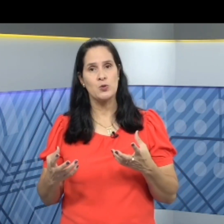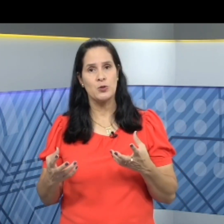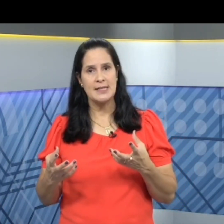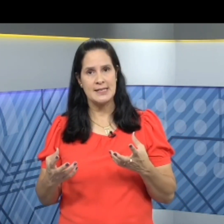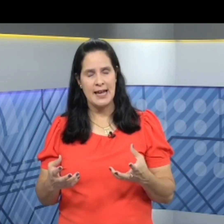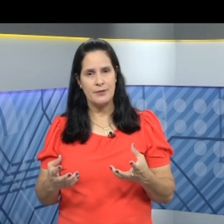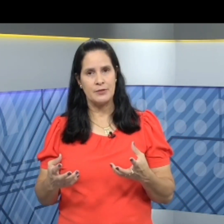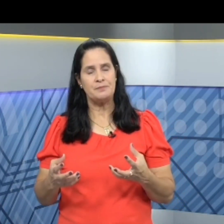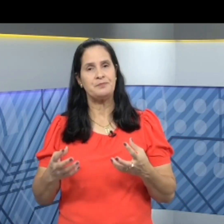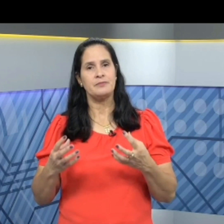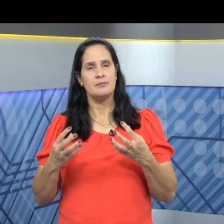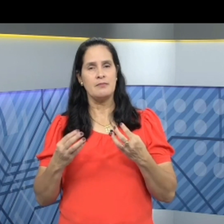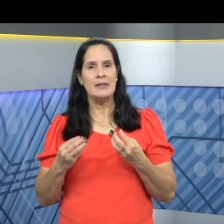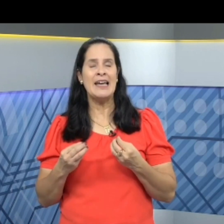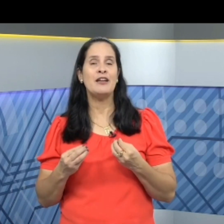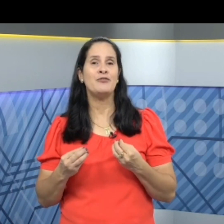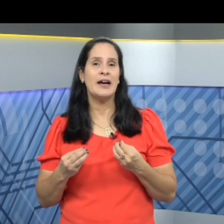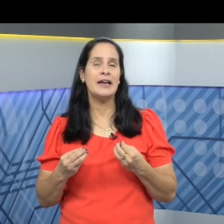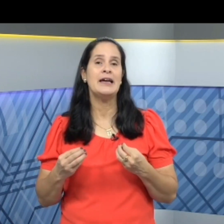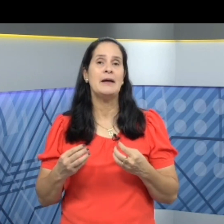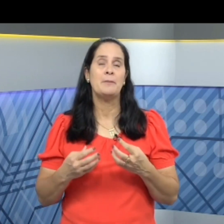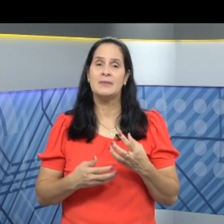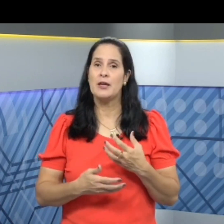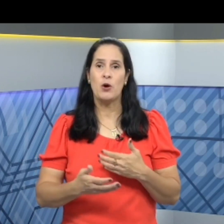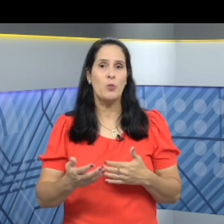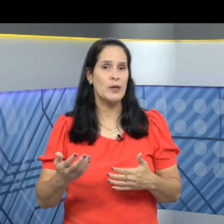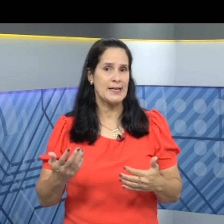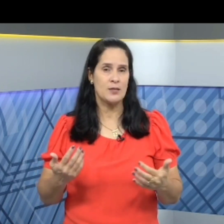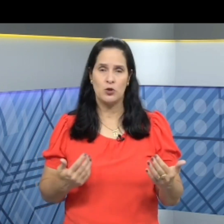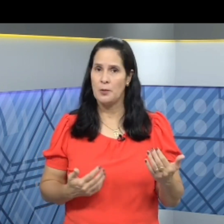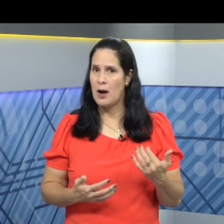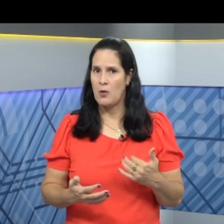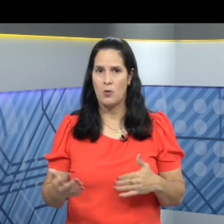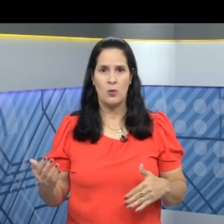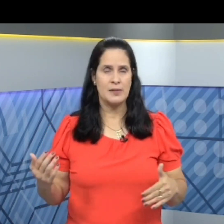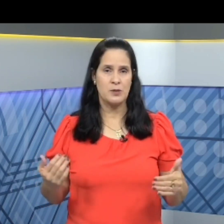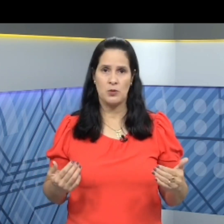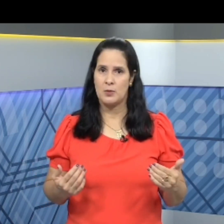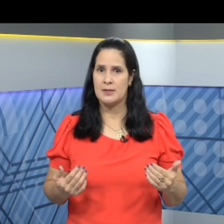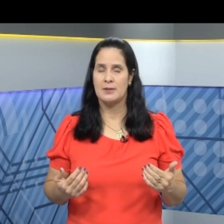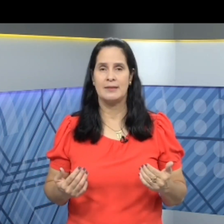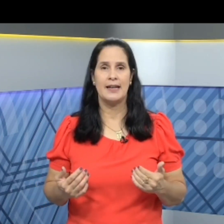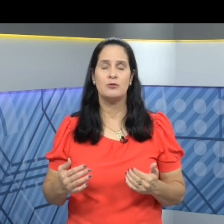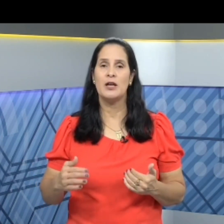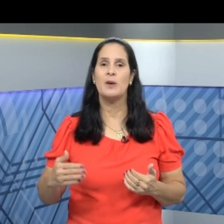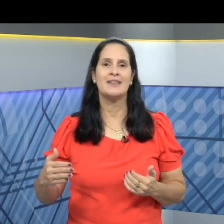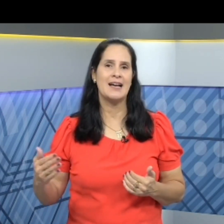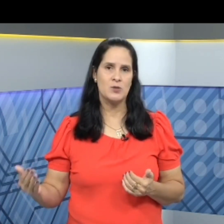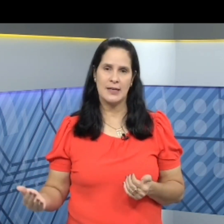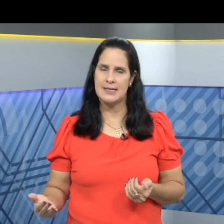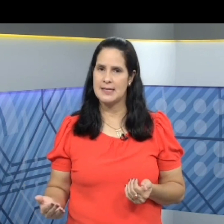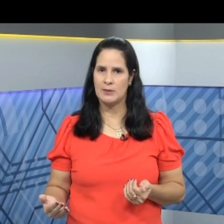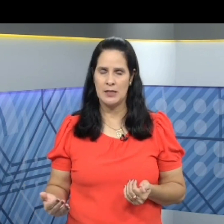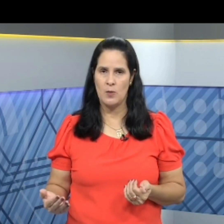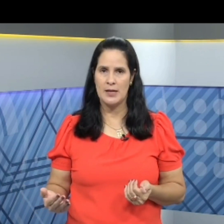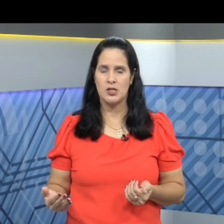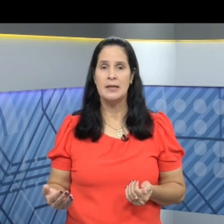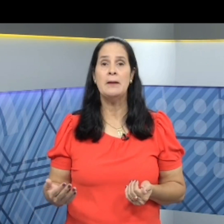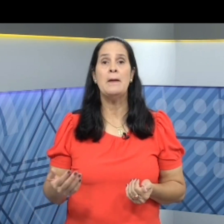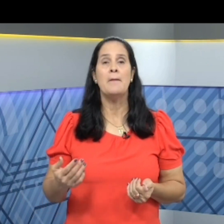surdez leve, ela vai ter uma comunicação normal com as pessoas, né? Não tem um atraso na aquisição da linguagem,